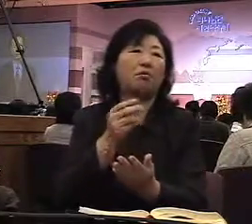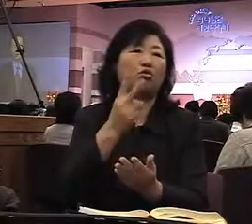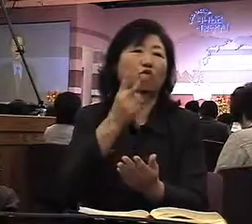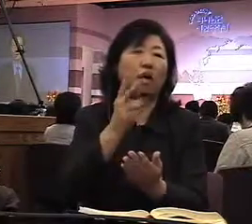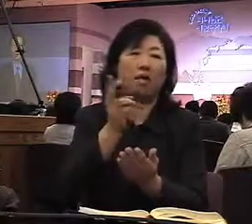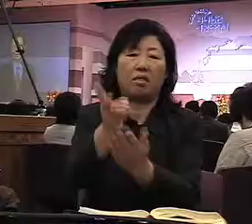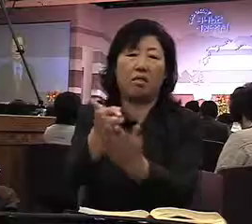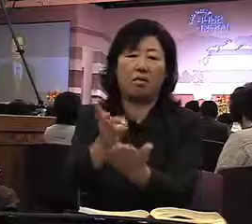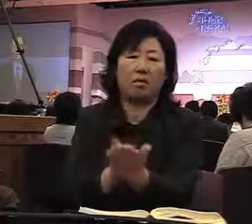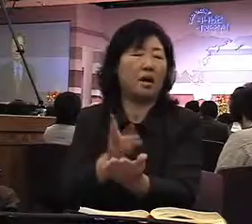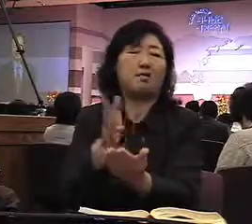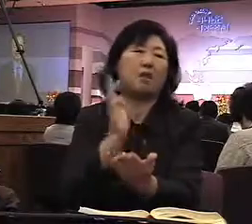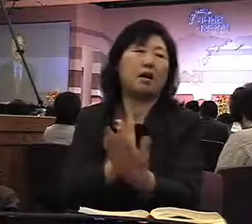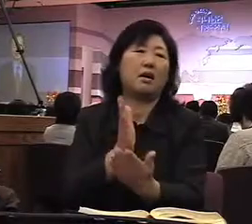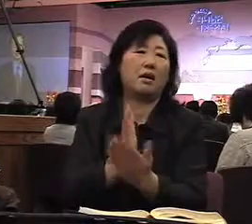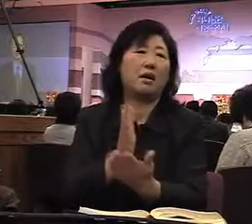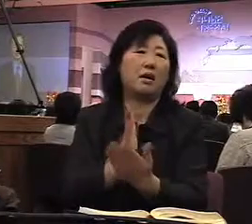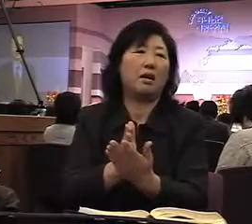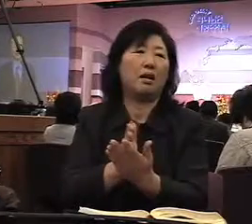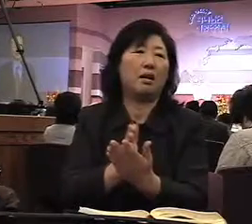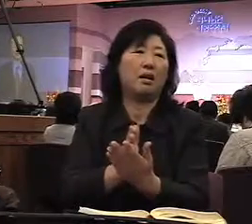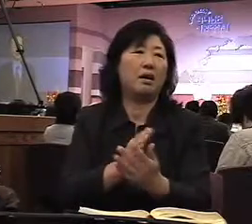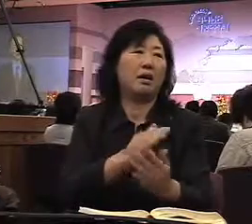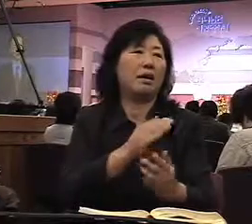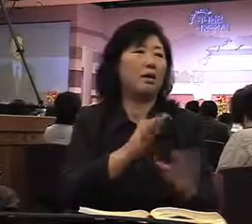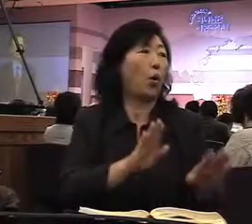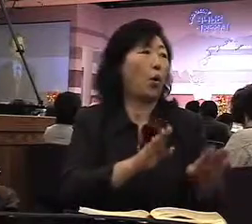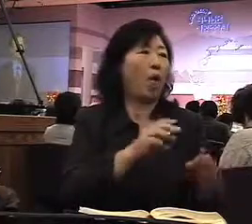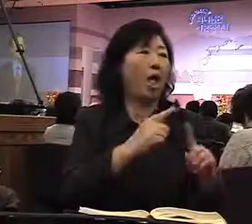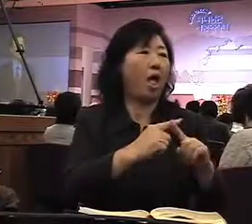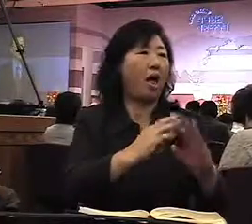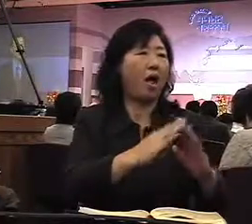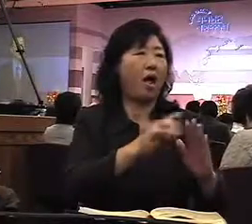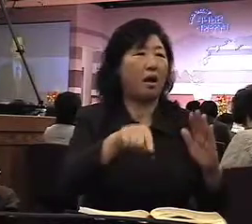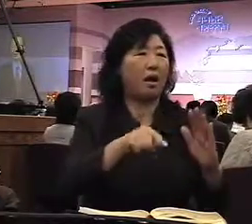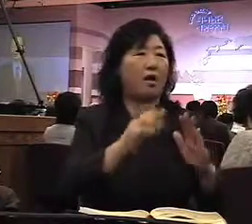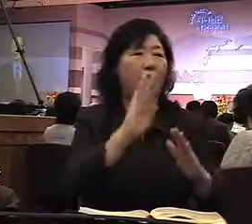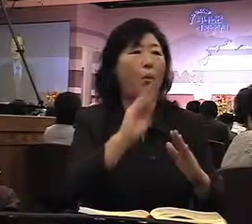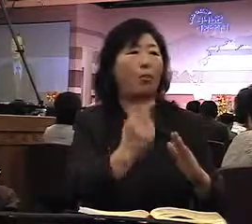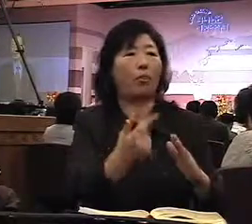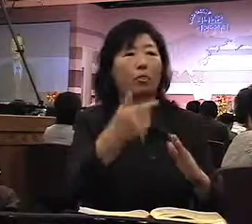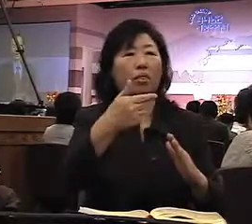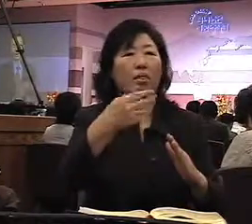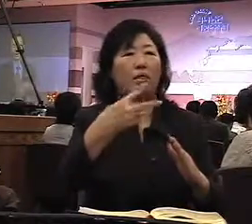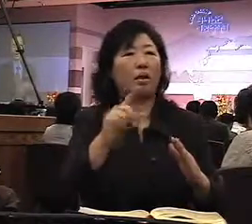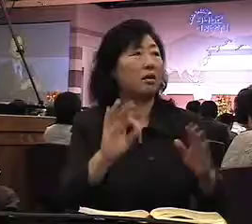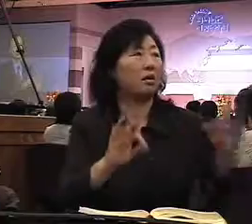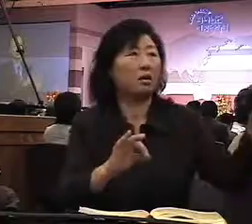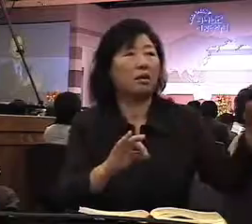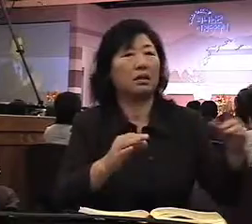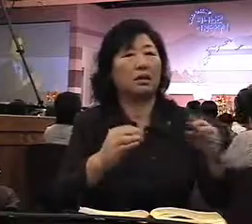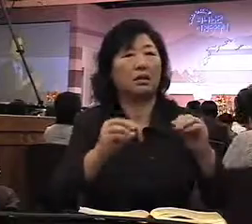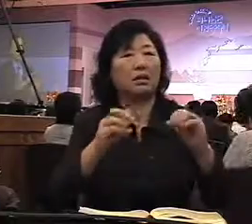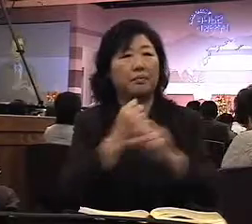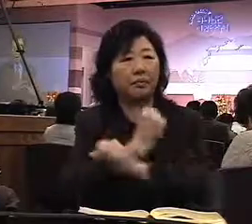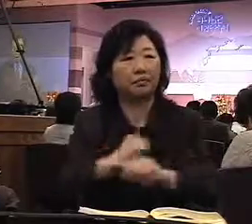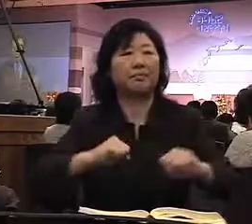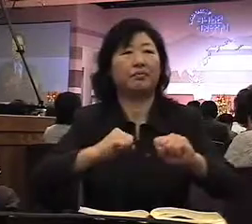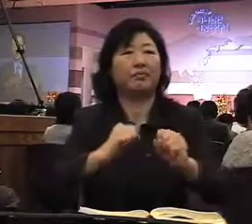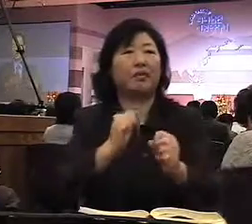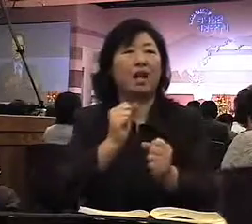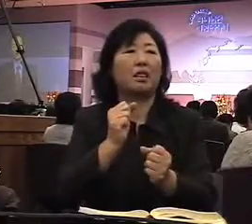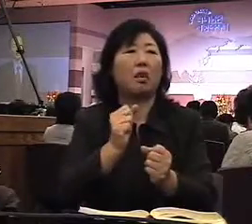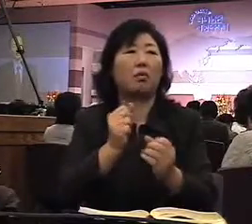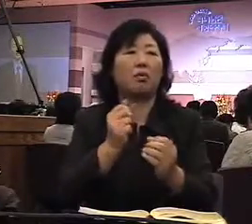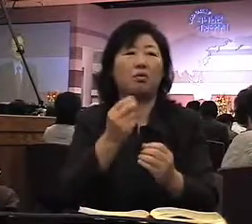주시고 그날에도 우리 주차부에서 아주 큰 수고를 해주실 겁니다. 이 본당에 차는 순간 여러분들